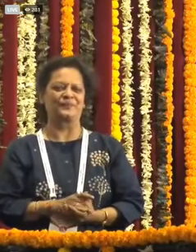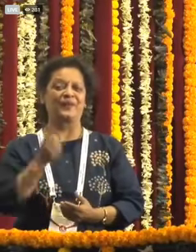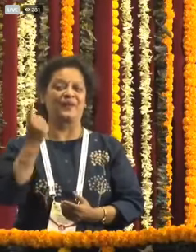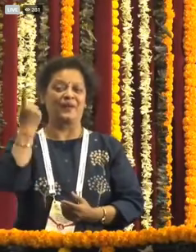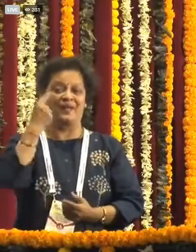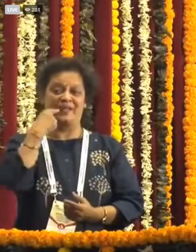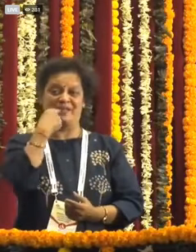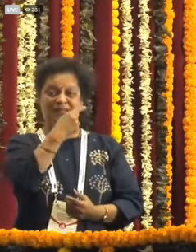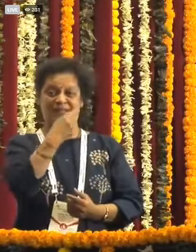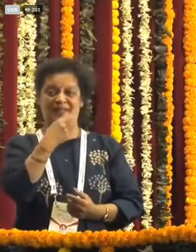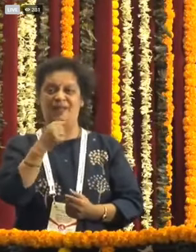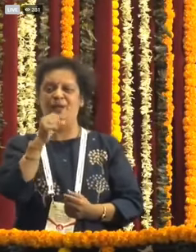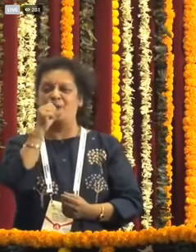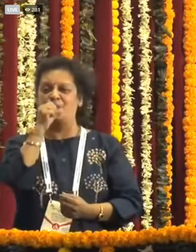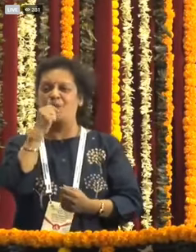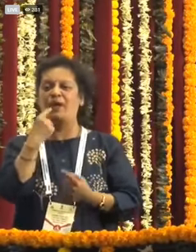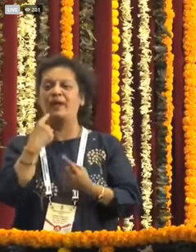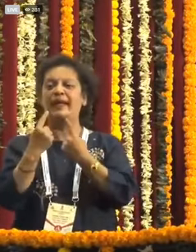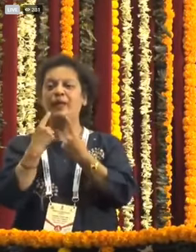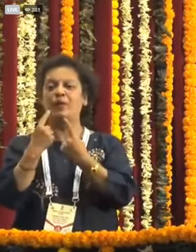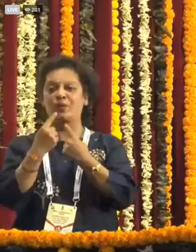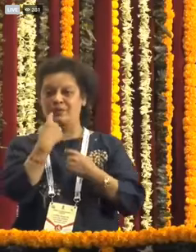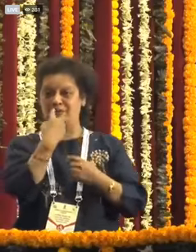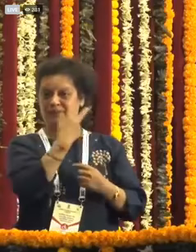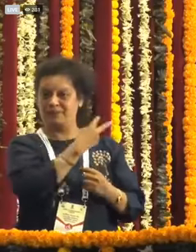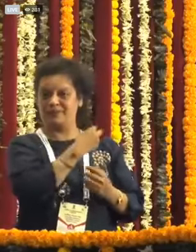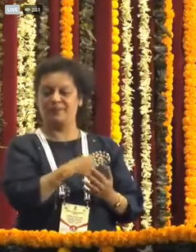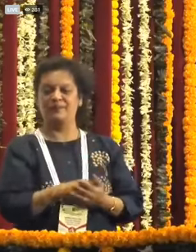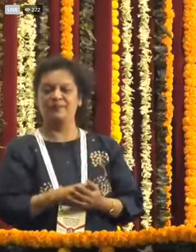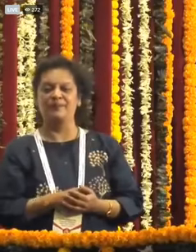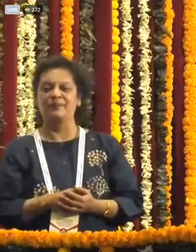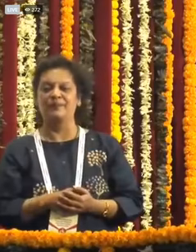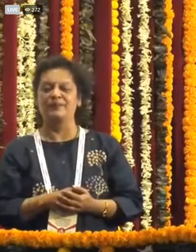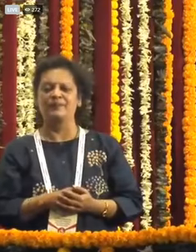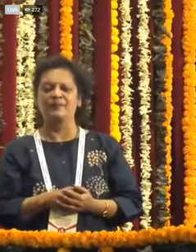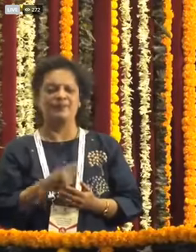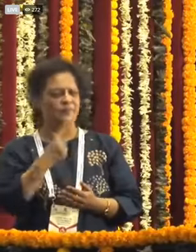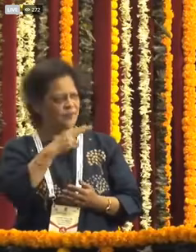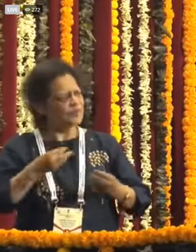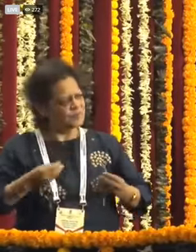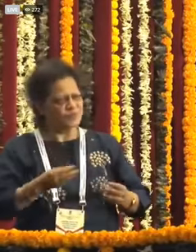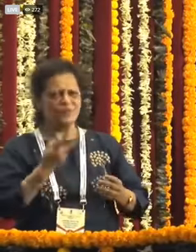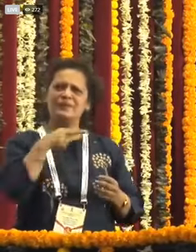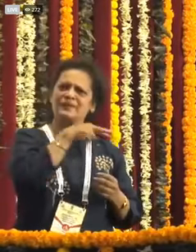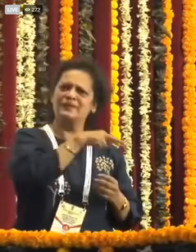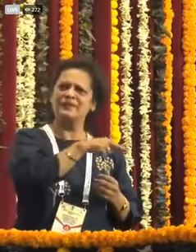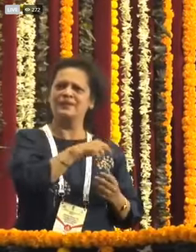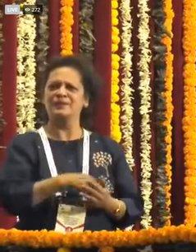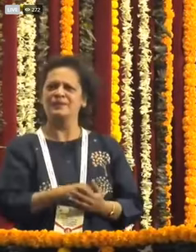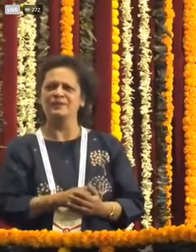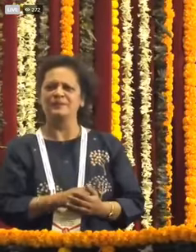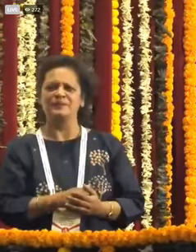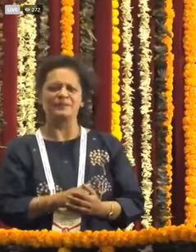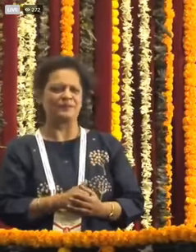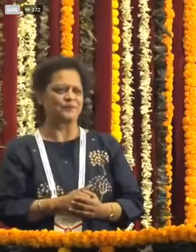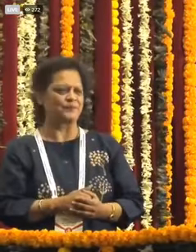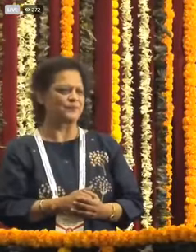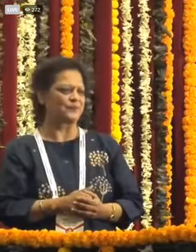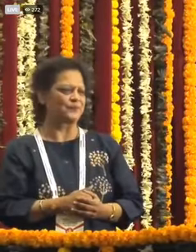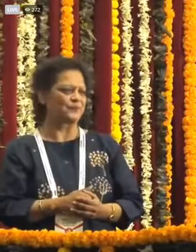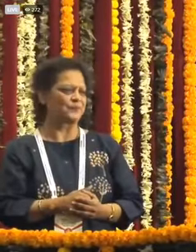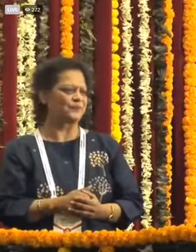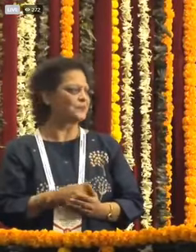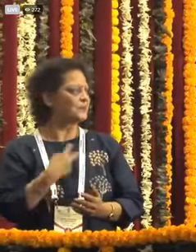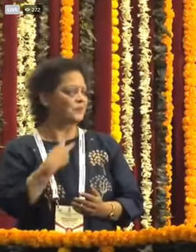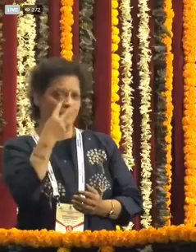बच्चू भाऊची मुलाखत एका ठिकाणी बघत होतो मी असंच गेलो आणि तेवढ्यात तुमचं सुरू होतं आणि